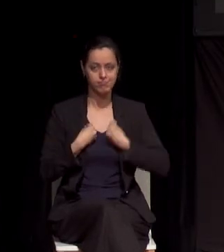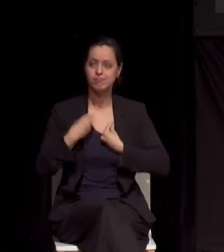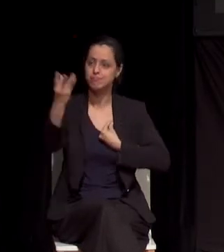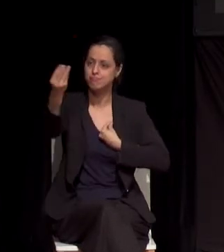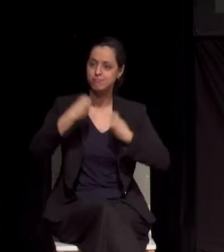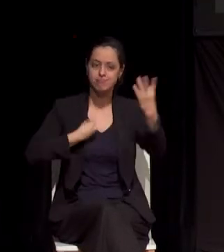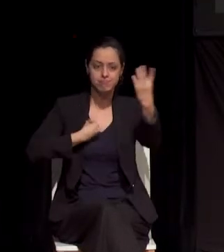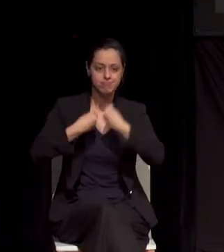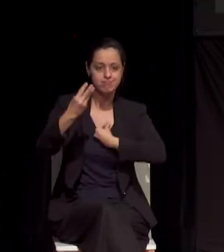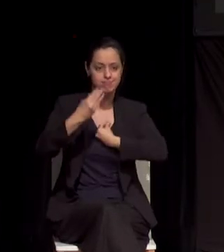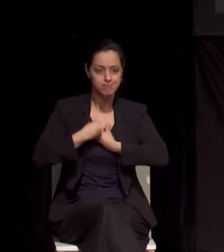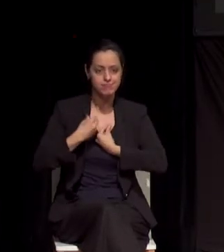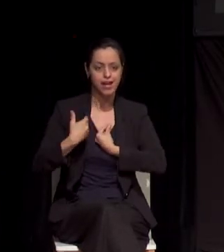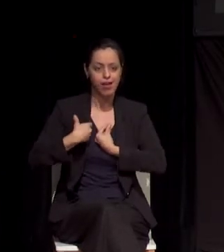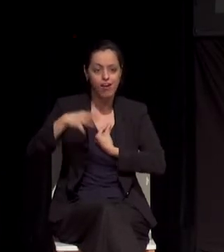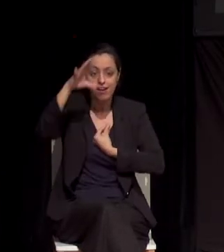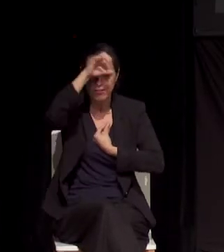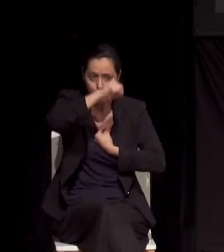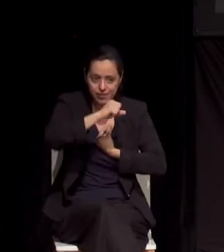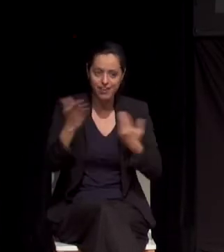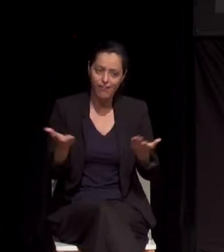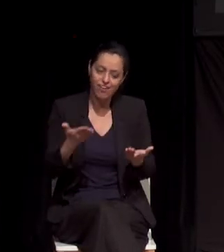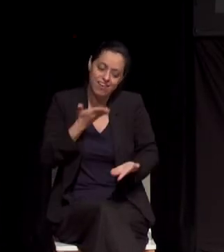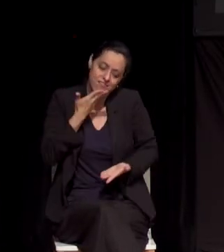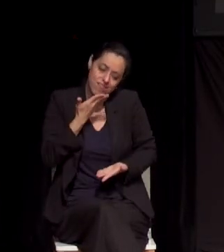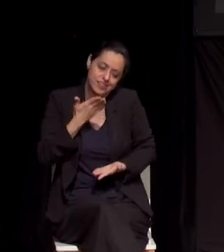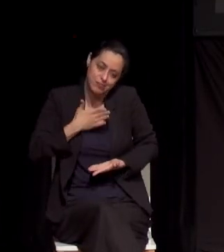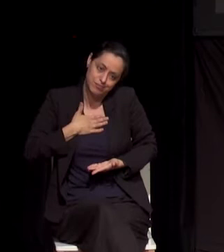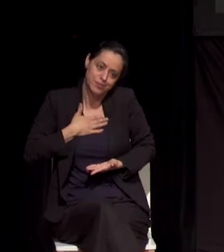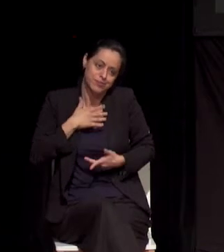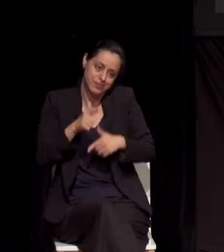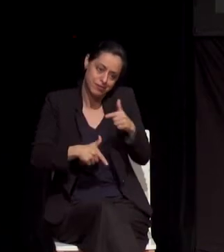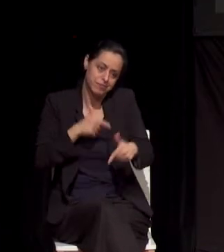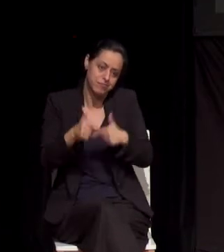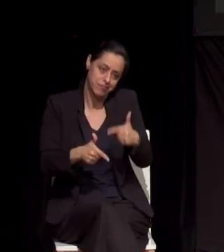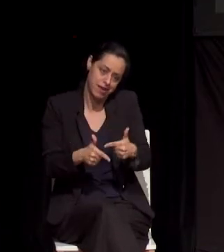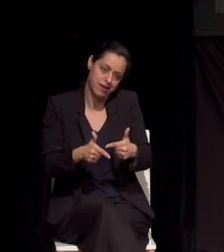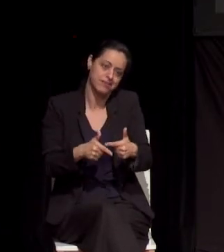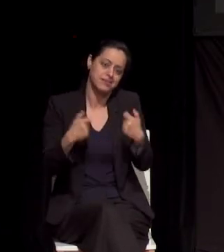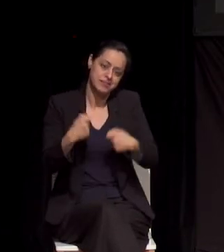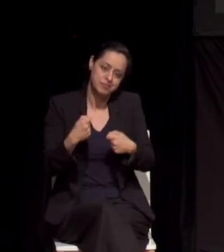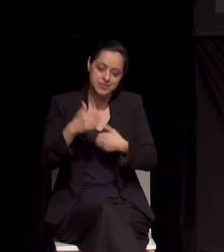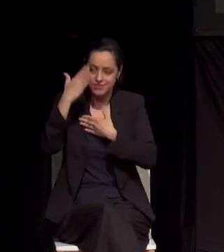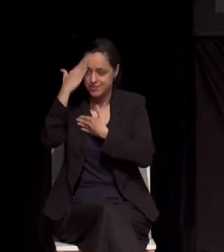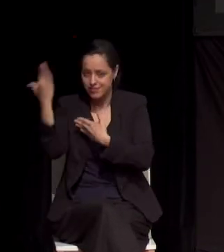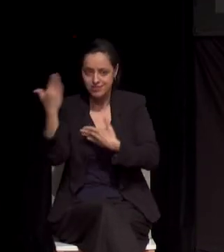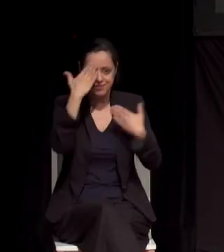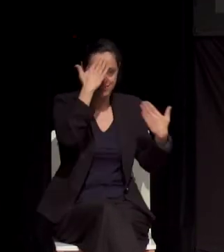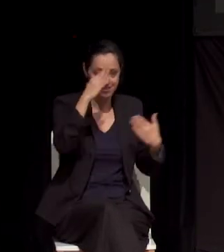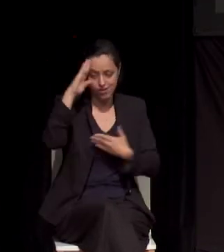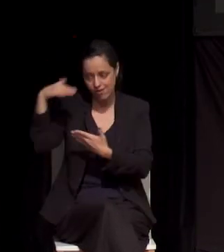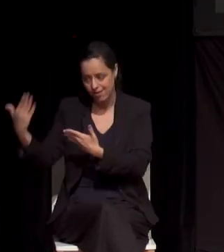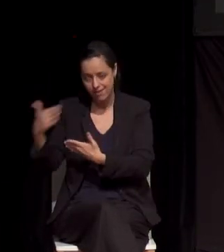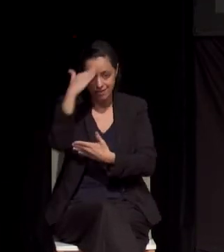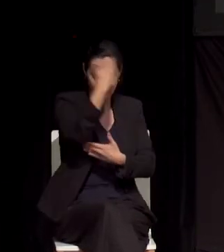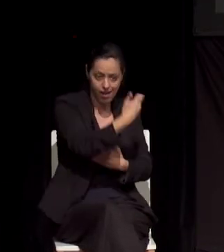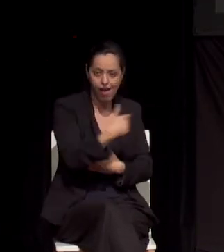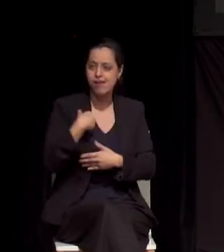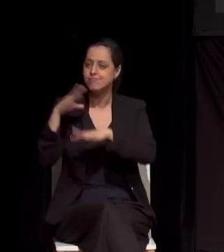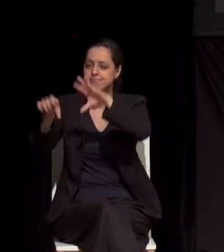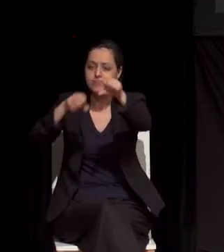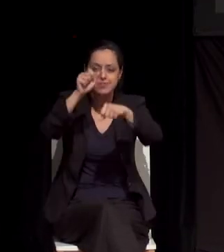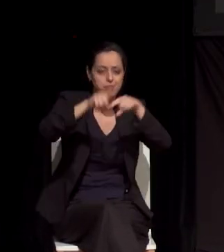produziu antes e que hoje deixou mais fácil, está muito mais fácil. Eu acho que a gente precisa reconhecer que está muito mais fácil para a gente acessar